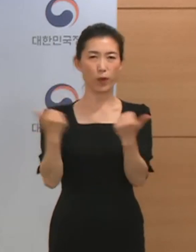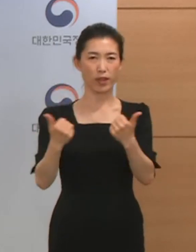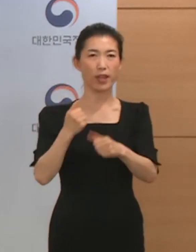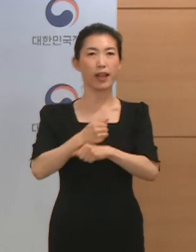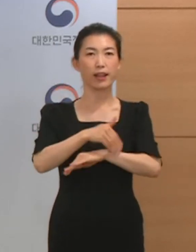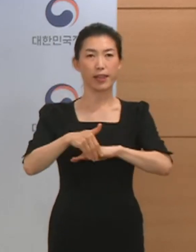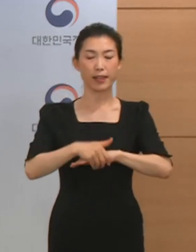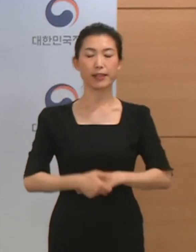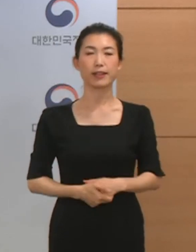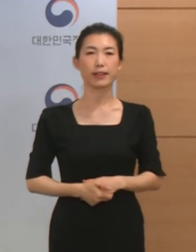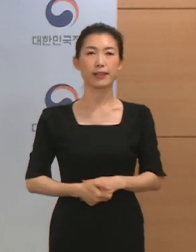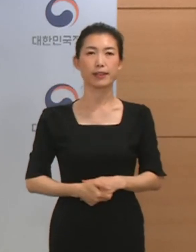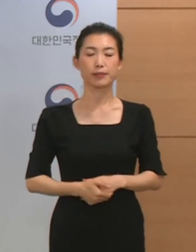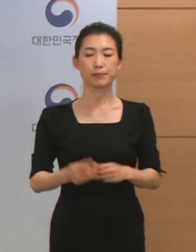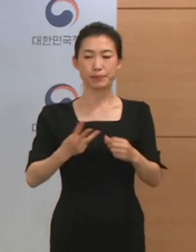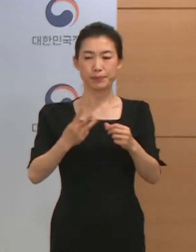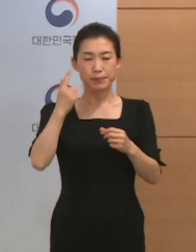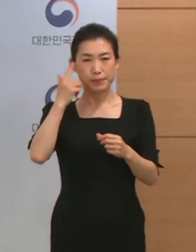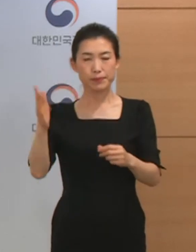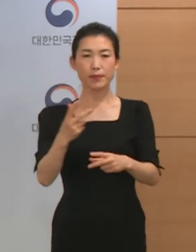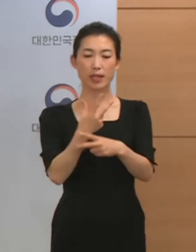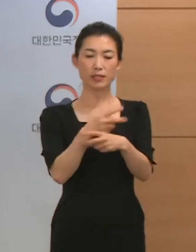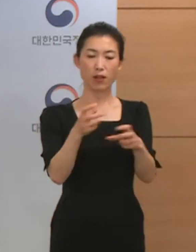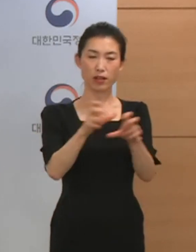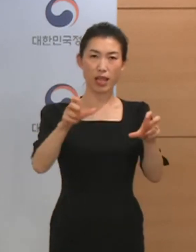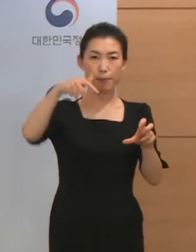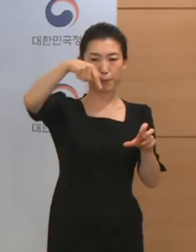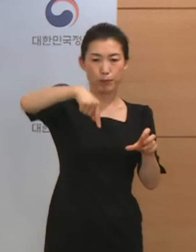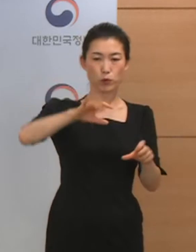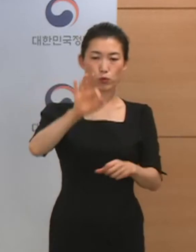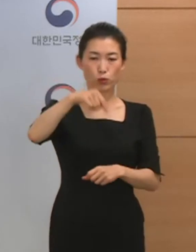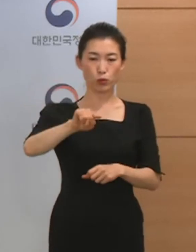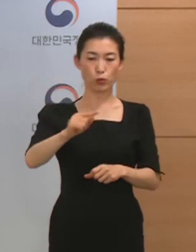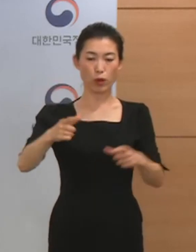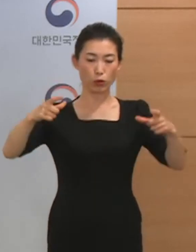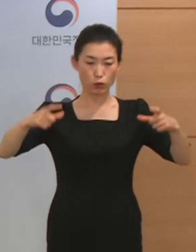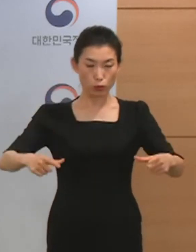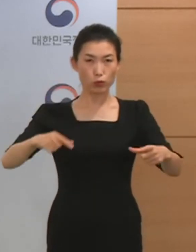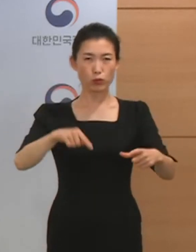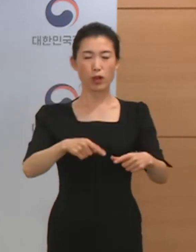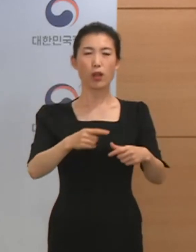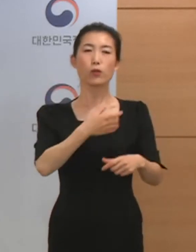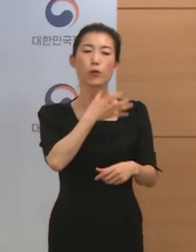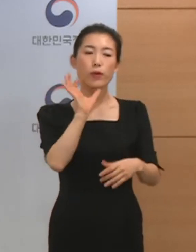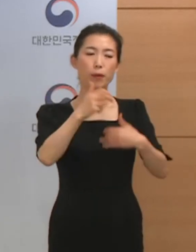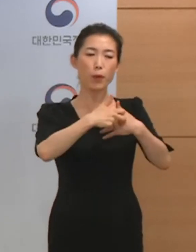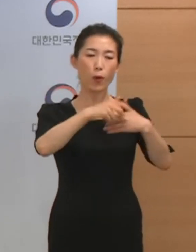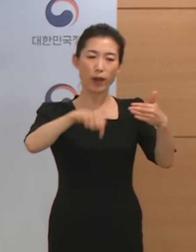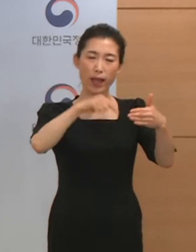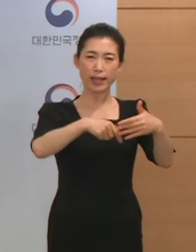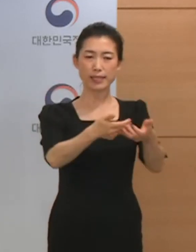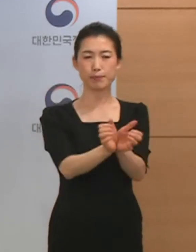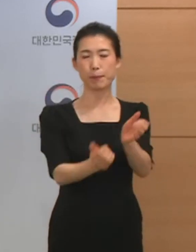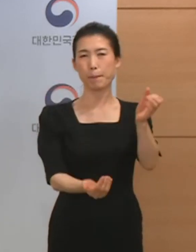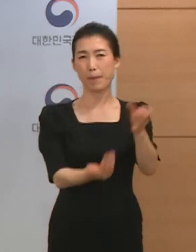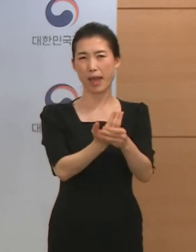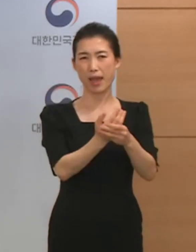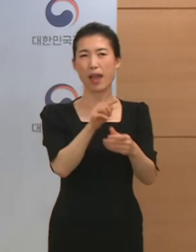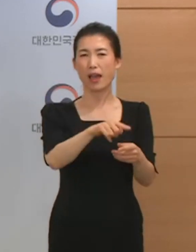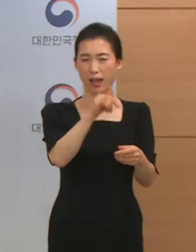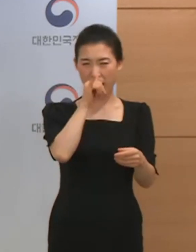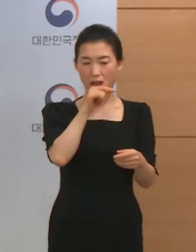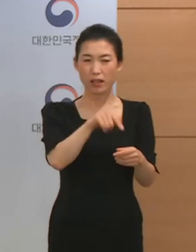번째 질문입니다. 성남 중원구 소재 요양병원 집단 감염과 관련해 백신 접종을 하지